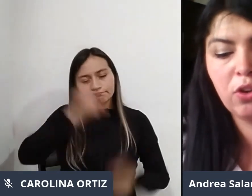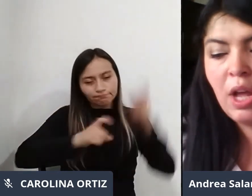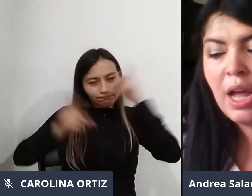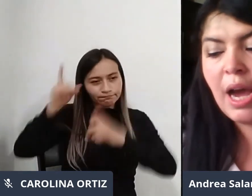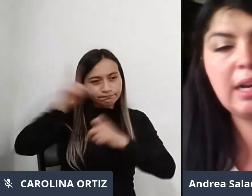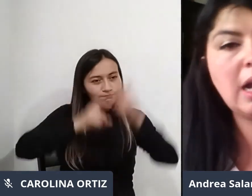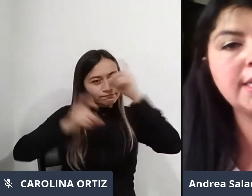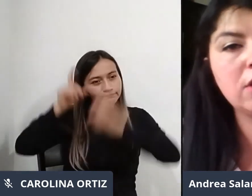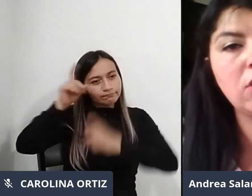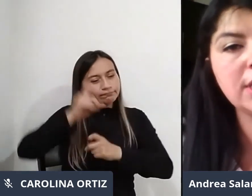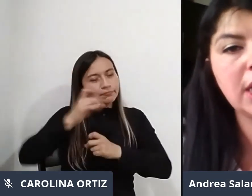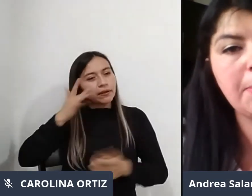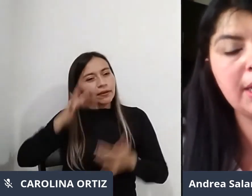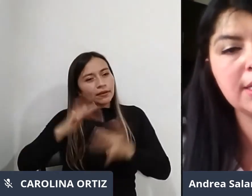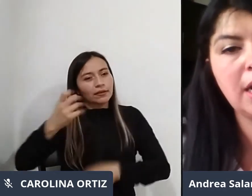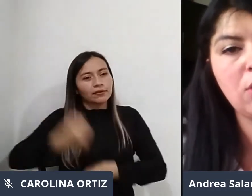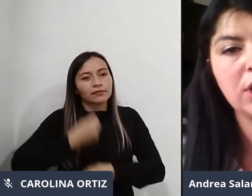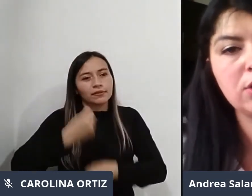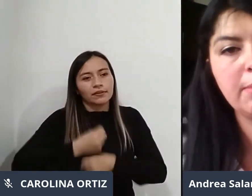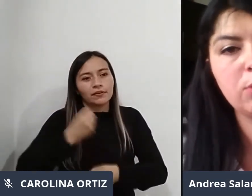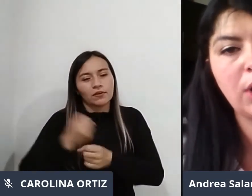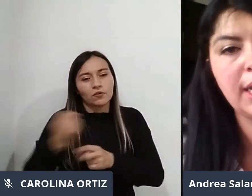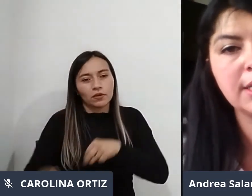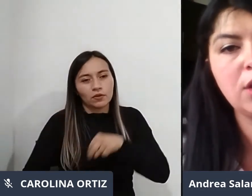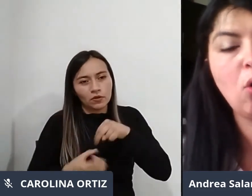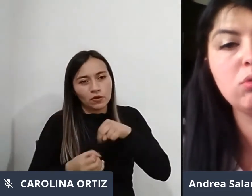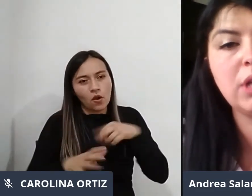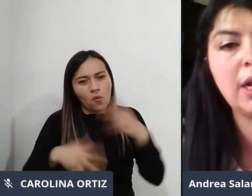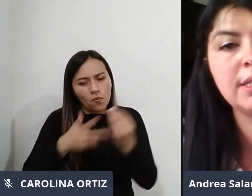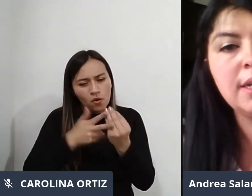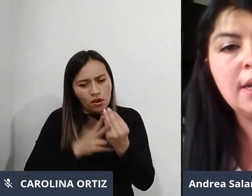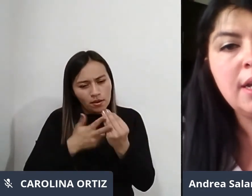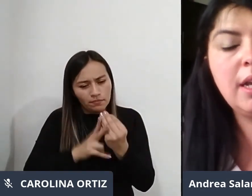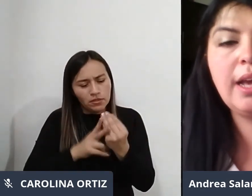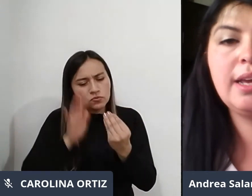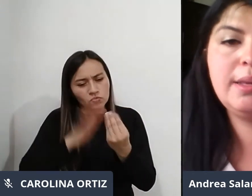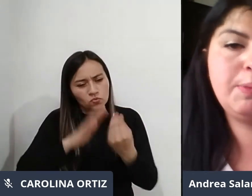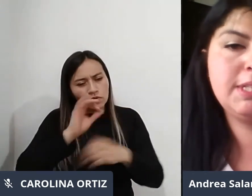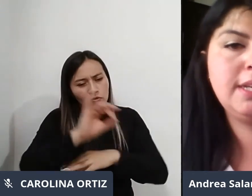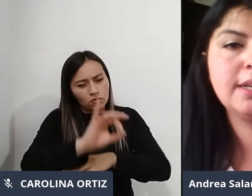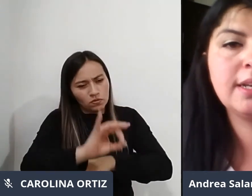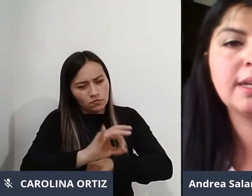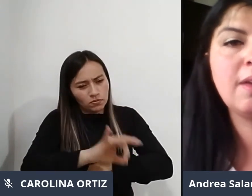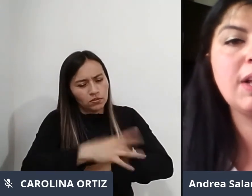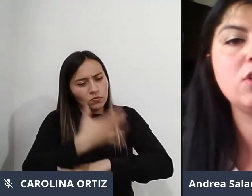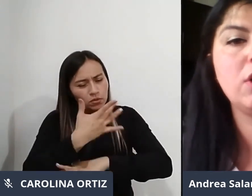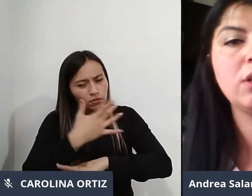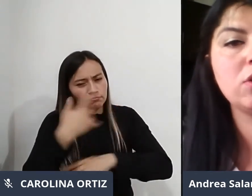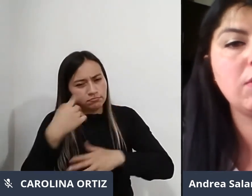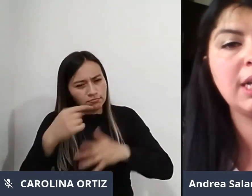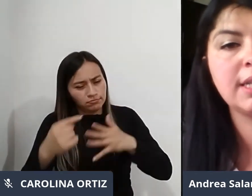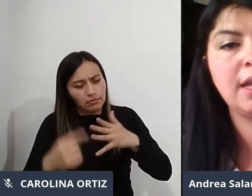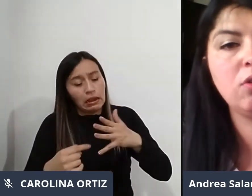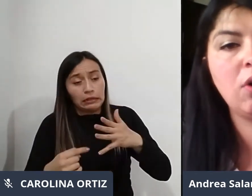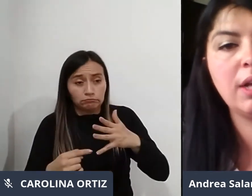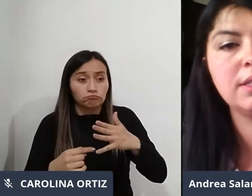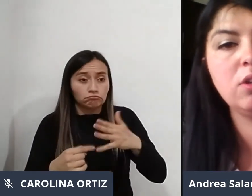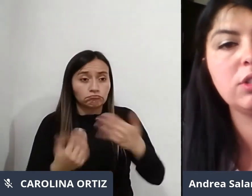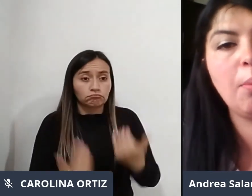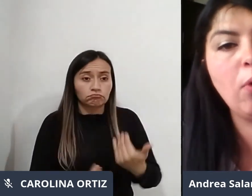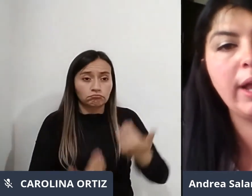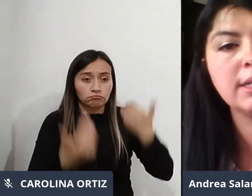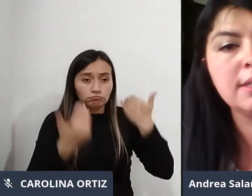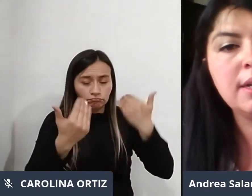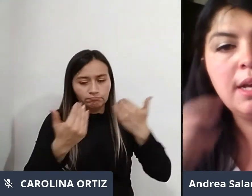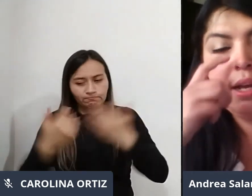en este momento analizando las herramientas de la educación virtual que han sido útiles y pues ir reflexionando sobre las que no han